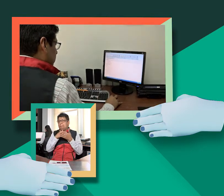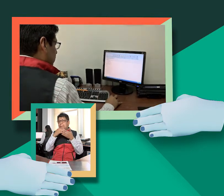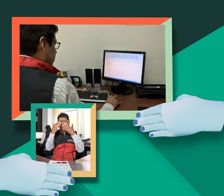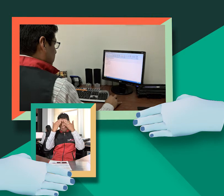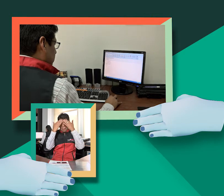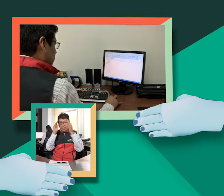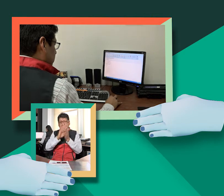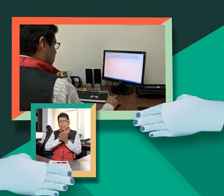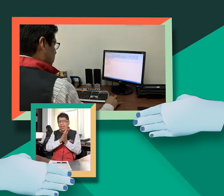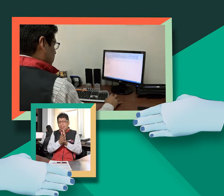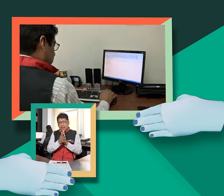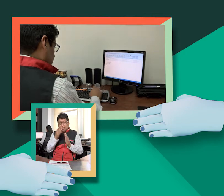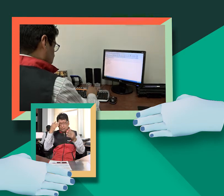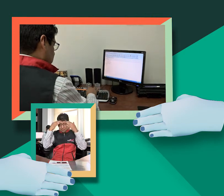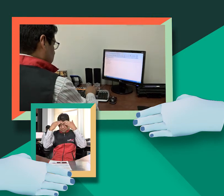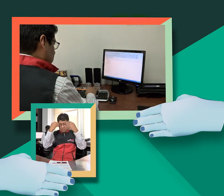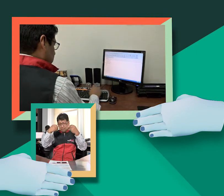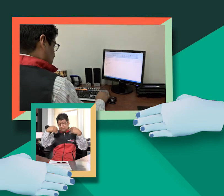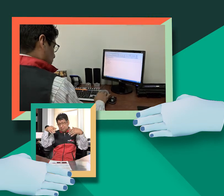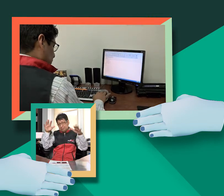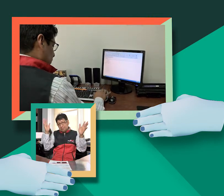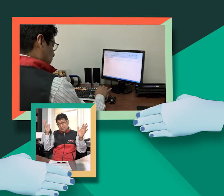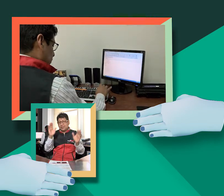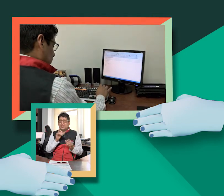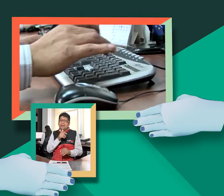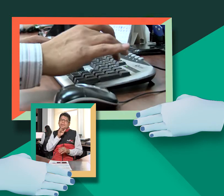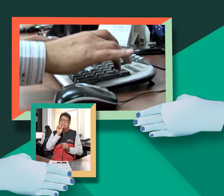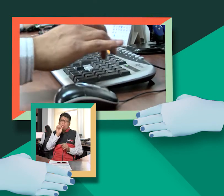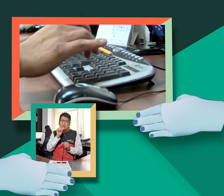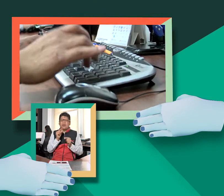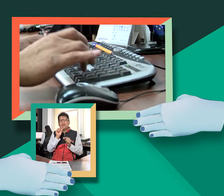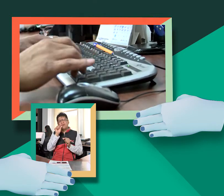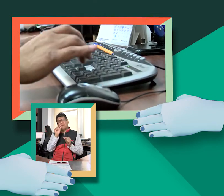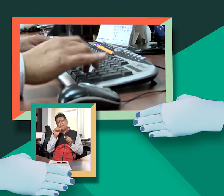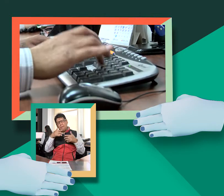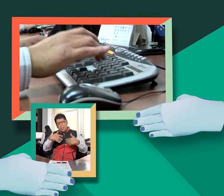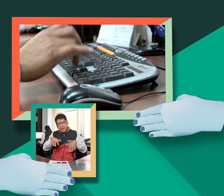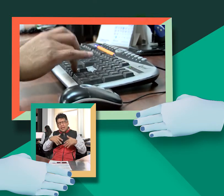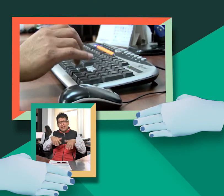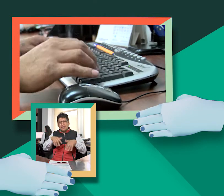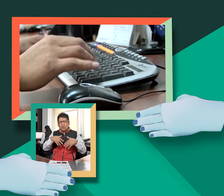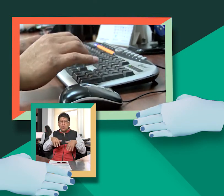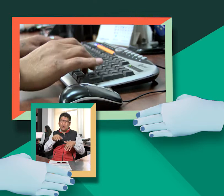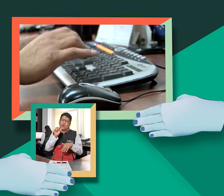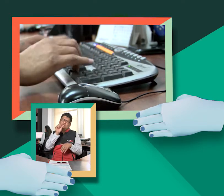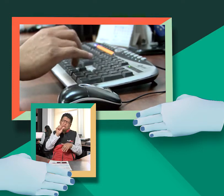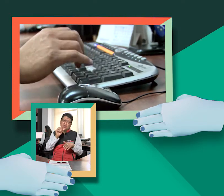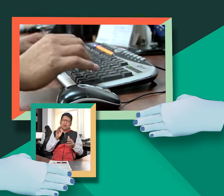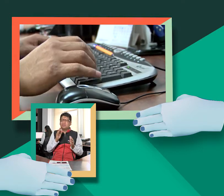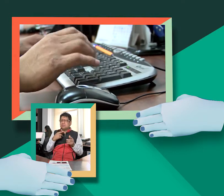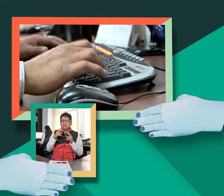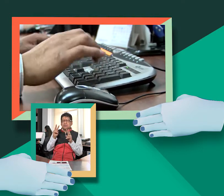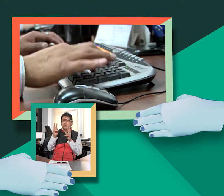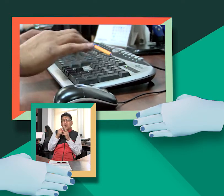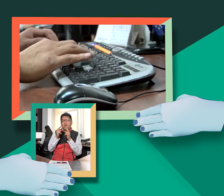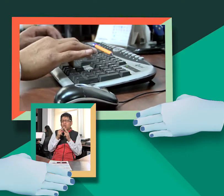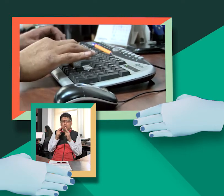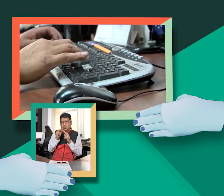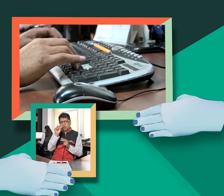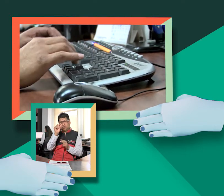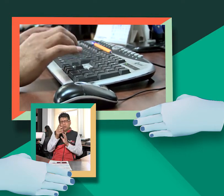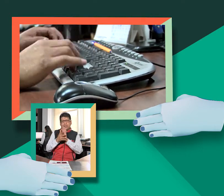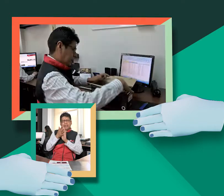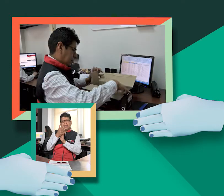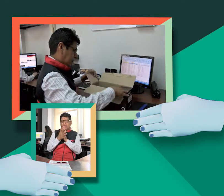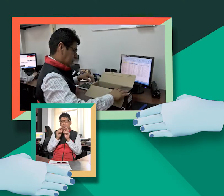se comunicaban con sus manos y lo hacían muy bien ellos expresaban todo lo que querían decir en mi mente pensaba como lo